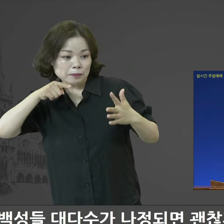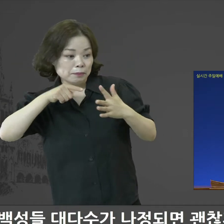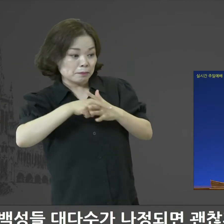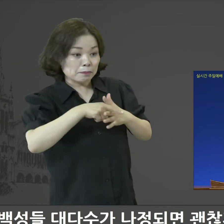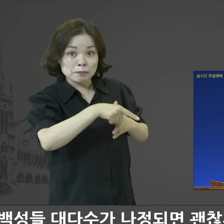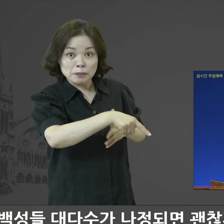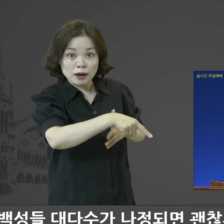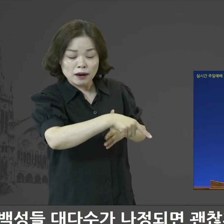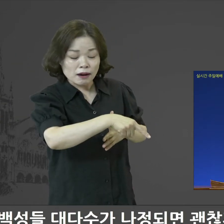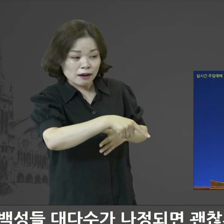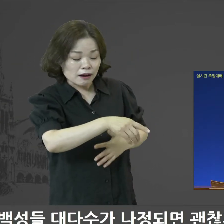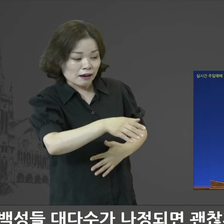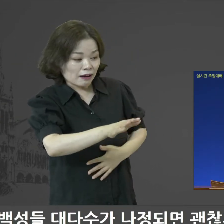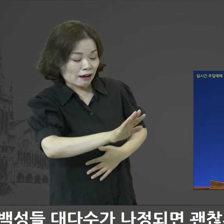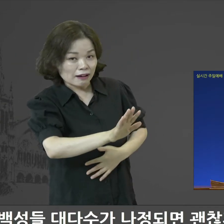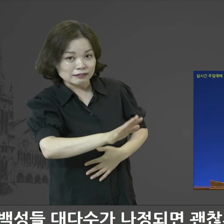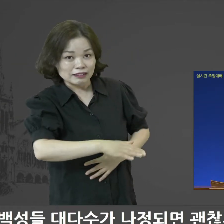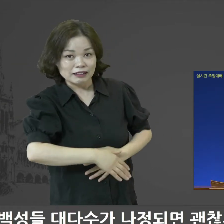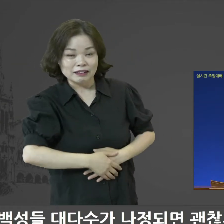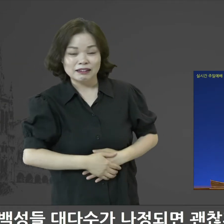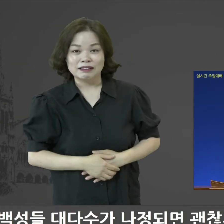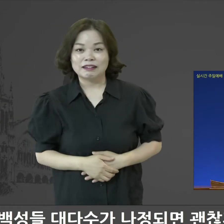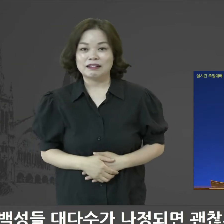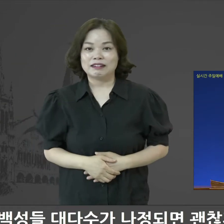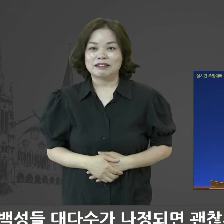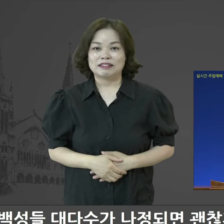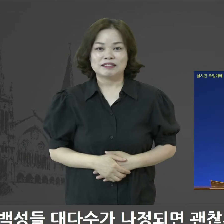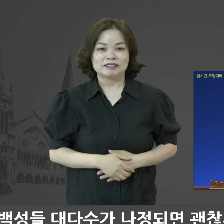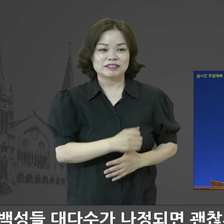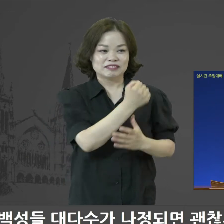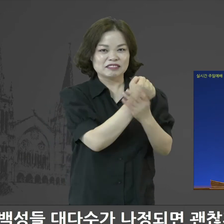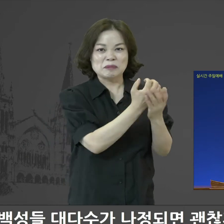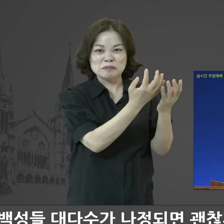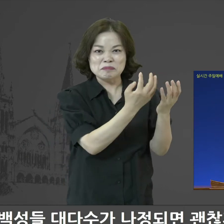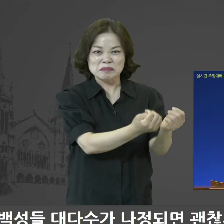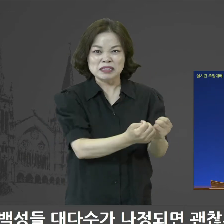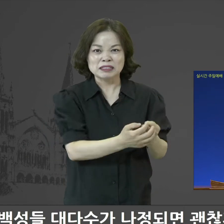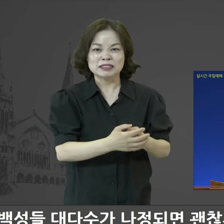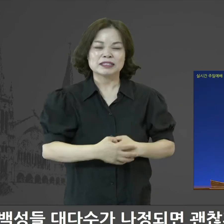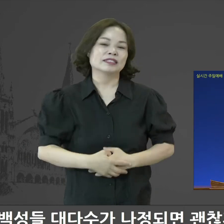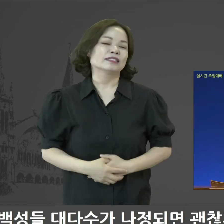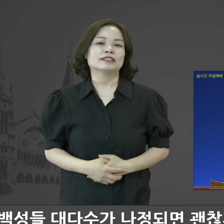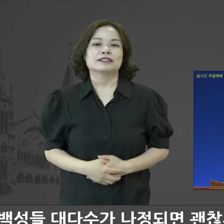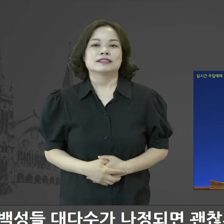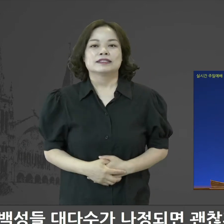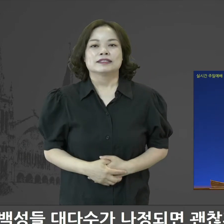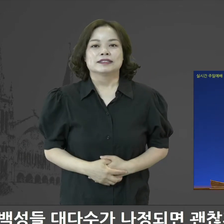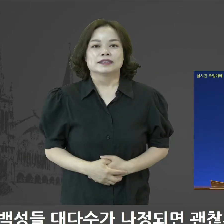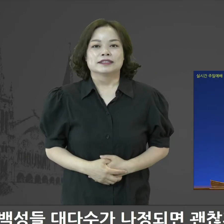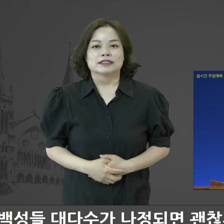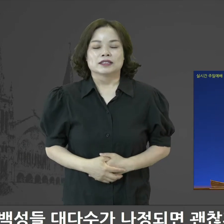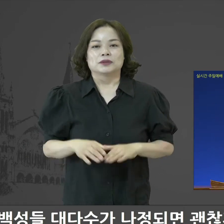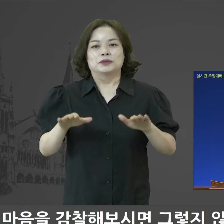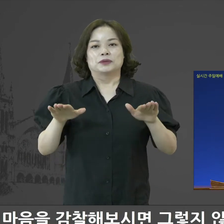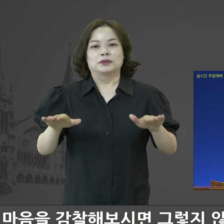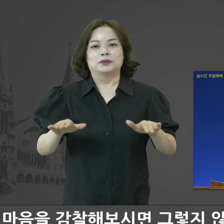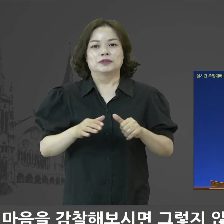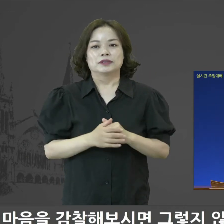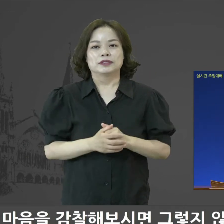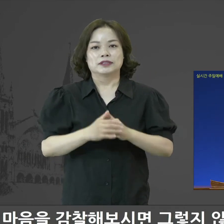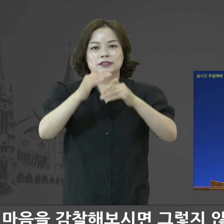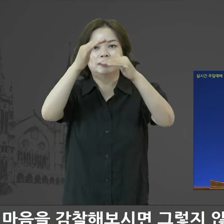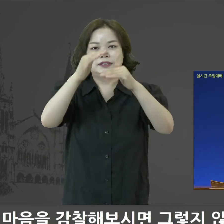보시면 그렇지 않은 경우가 허다하다 생각해 볼 수 있겠습니다. 오늘